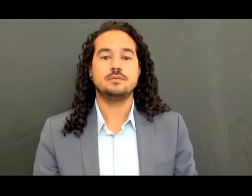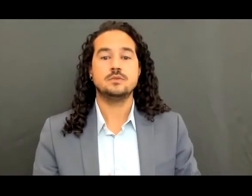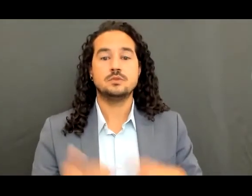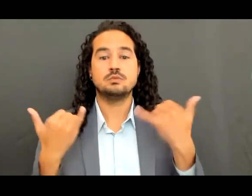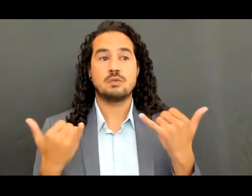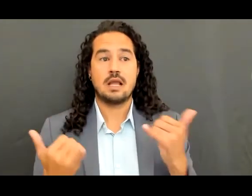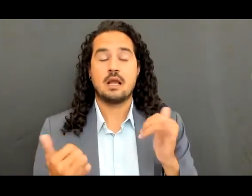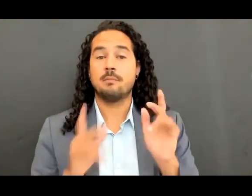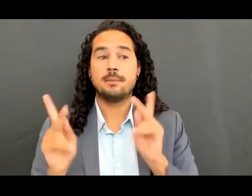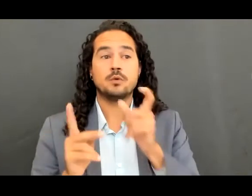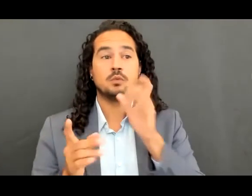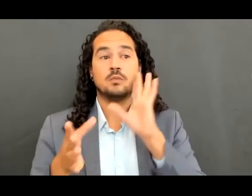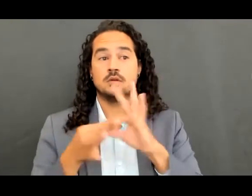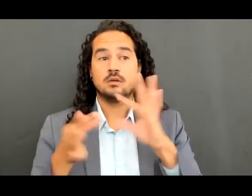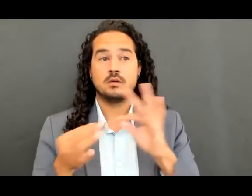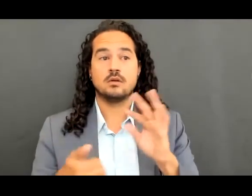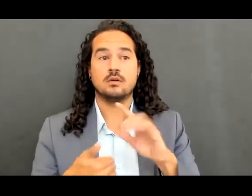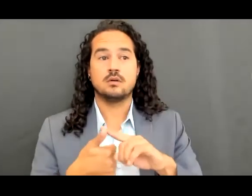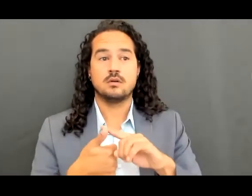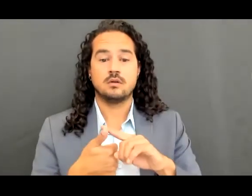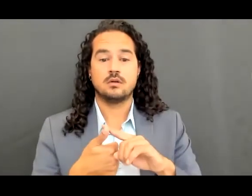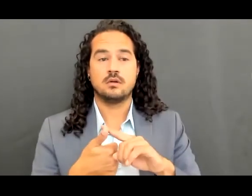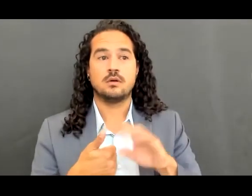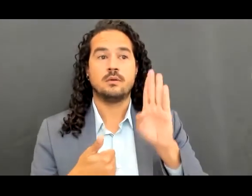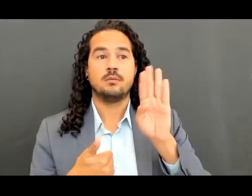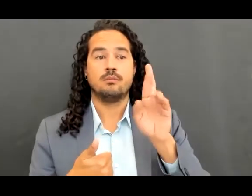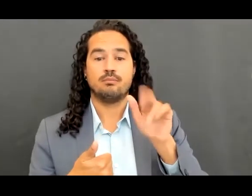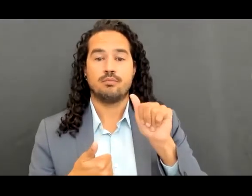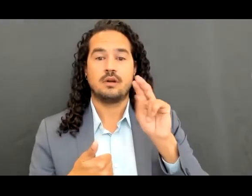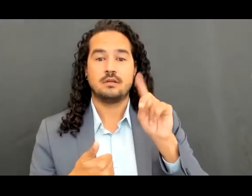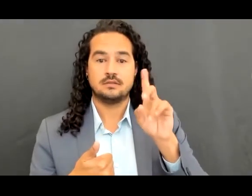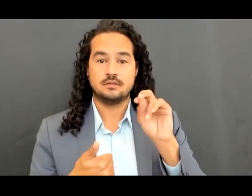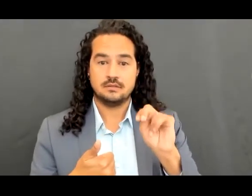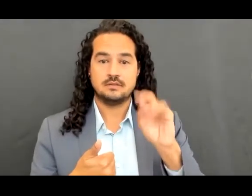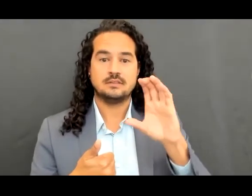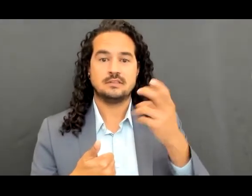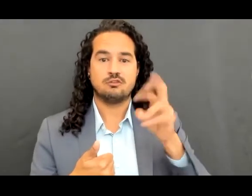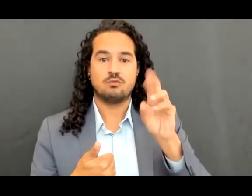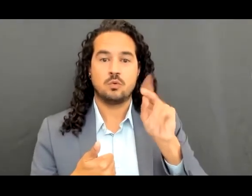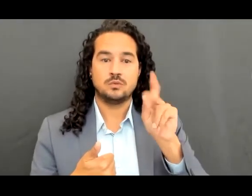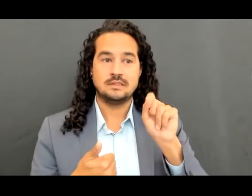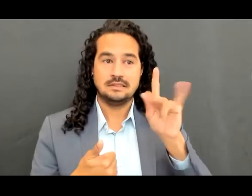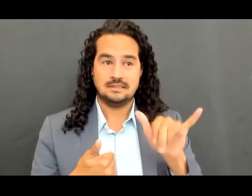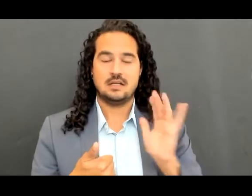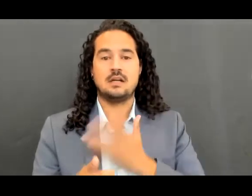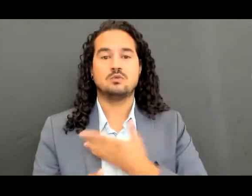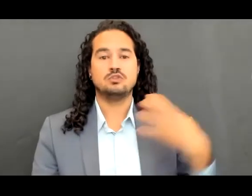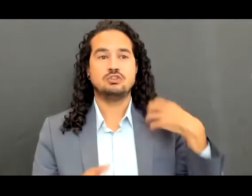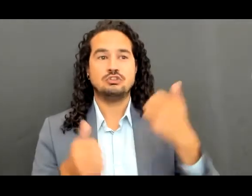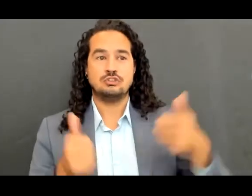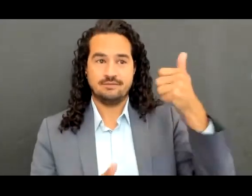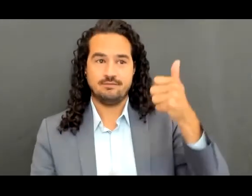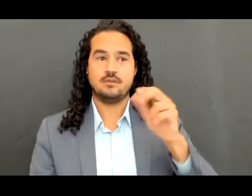Hoy estamos, va a estar aquí el señor Brandon Chikowski, que es el jefe de operaciones. También tenemos a